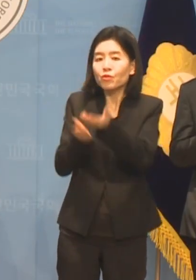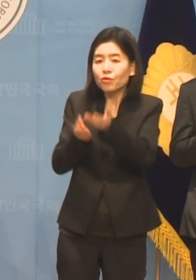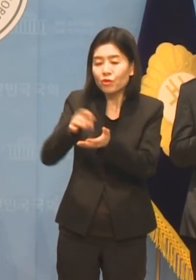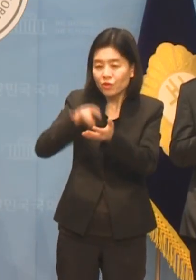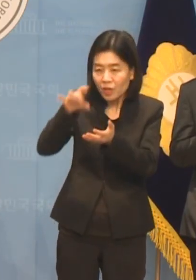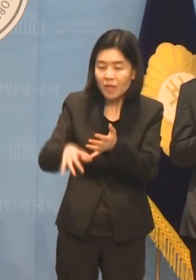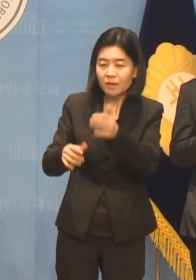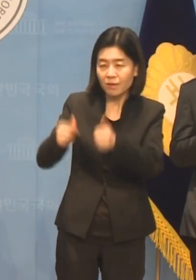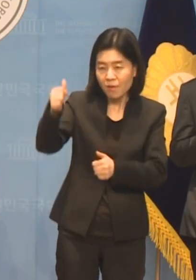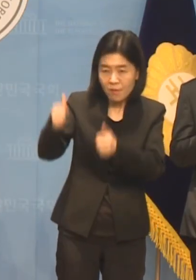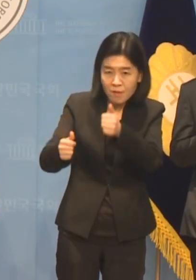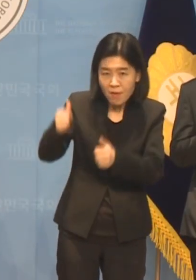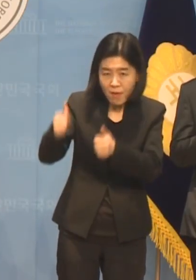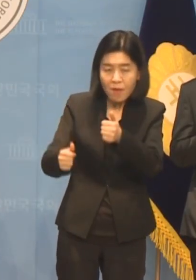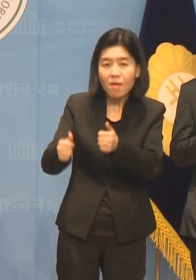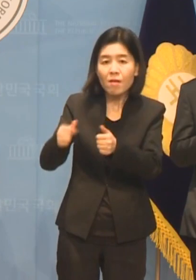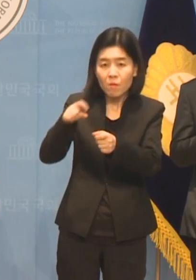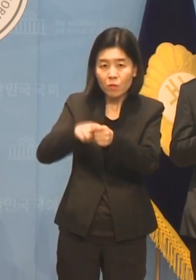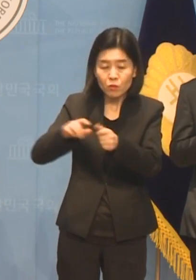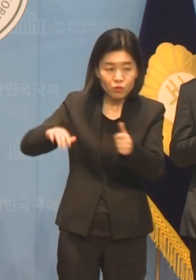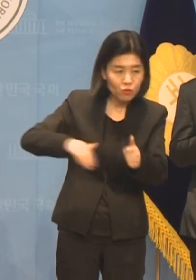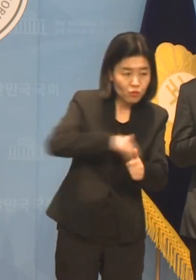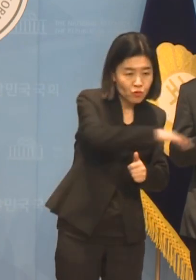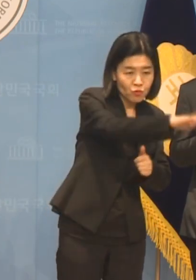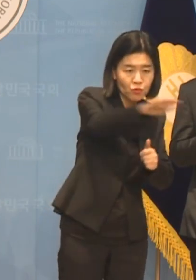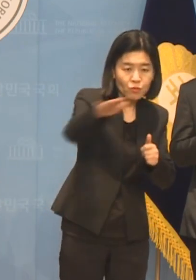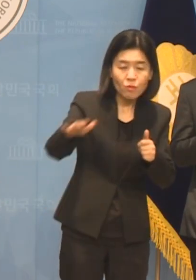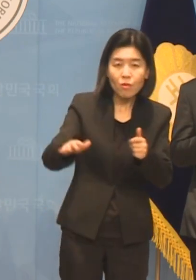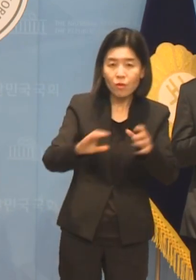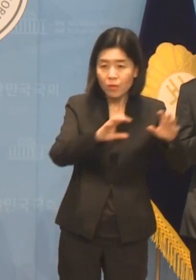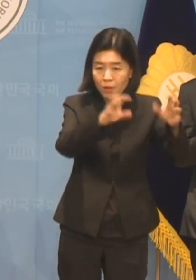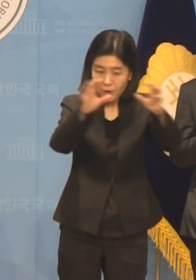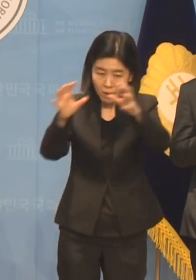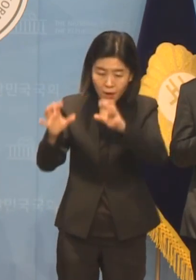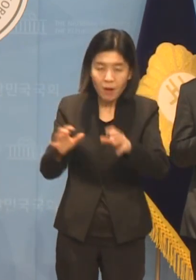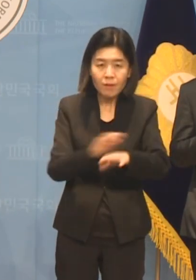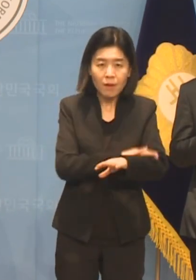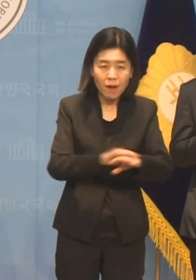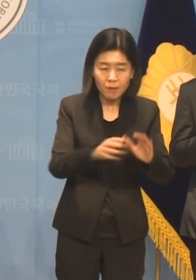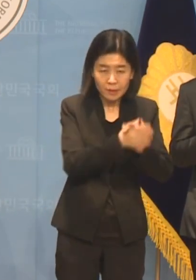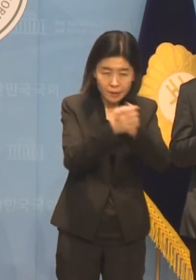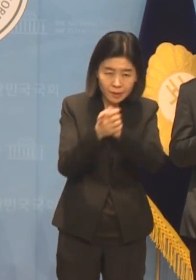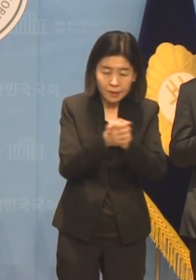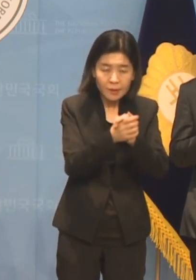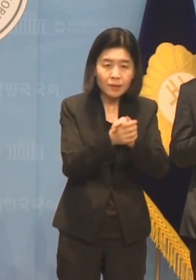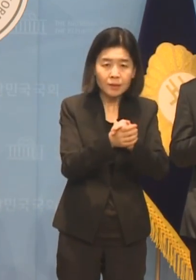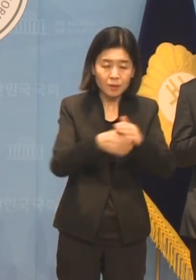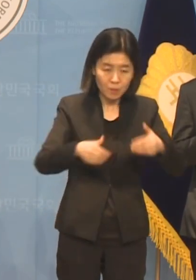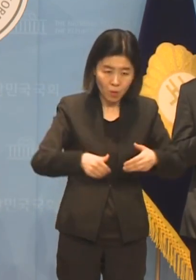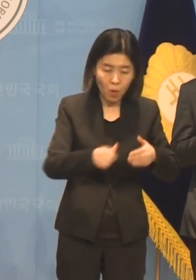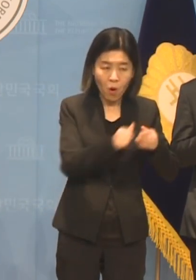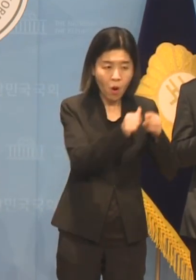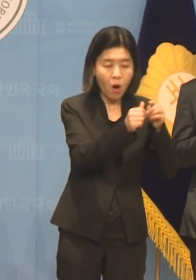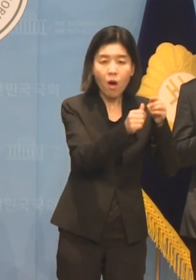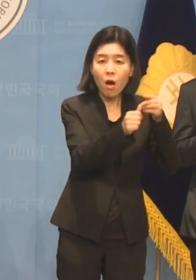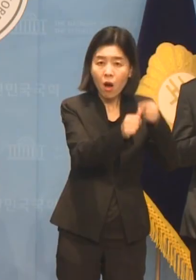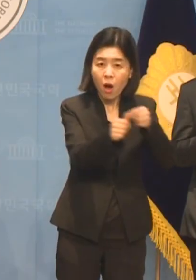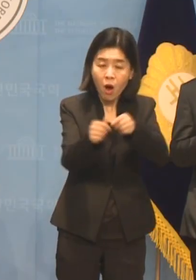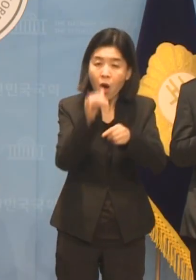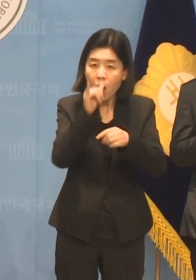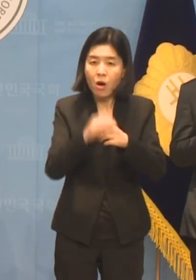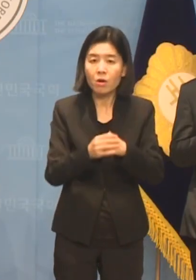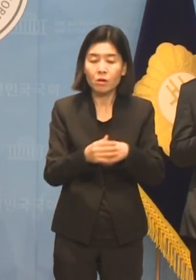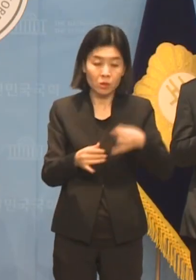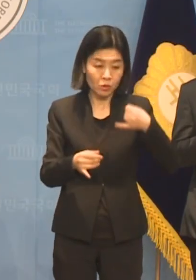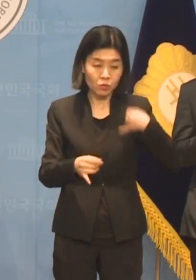잘 지내야 한다고 지시를 했다고 합니다. 중국이 세계의 중요 국가가